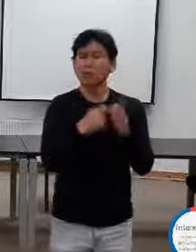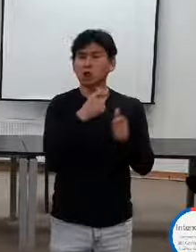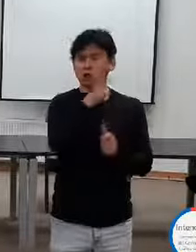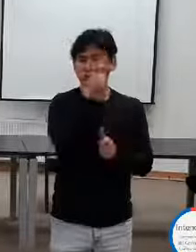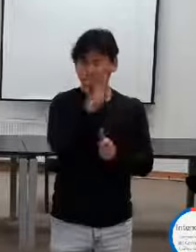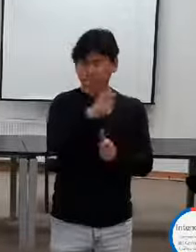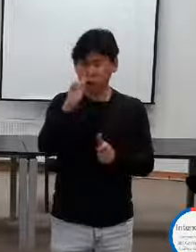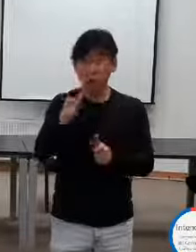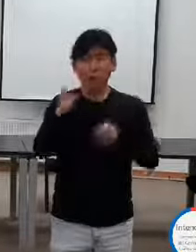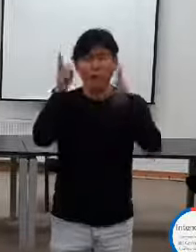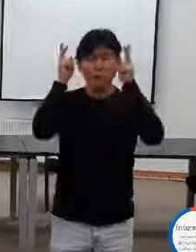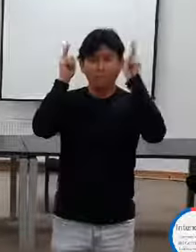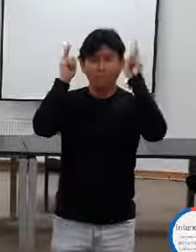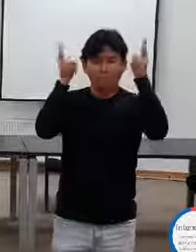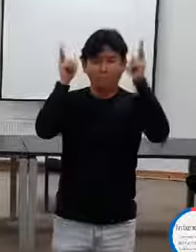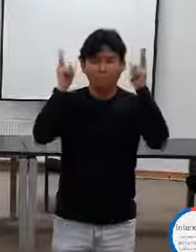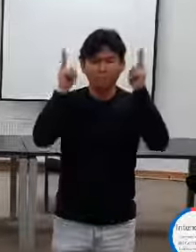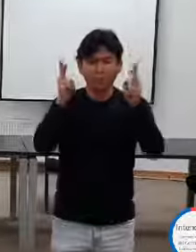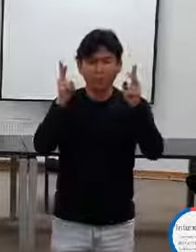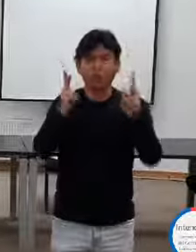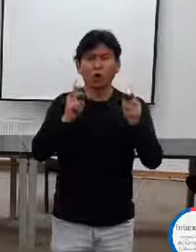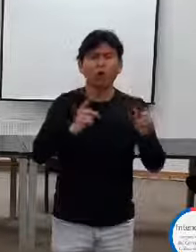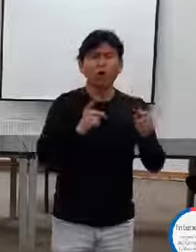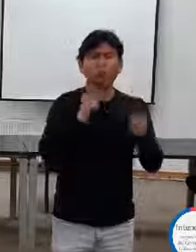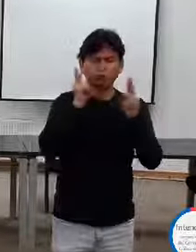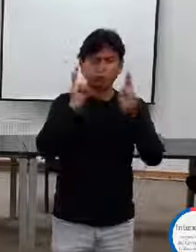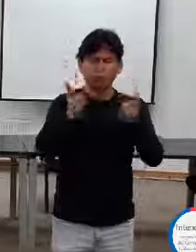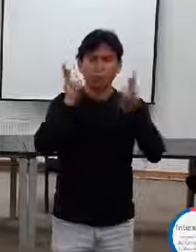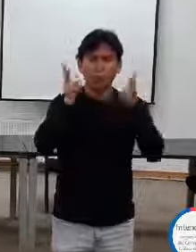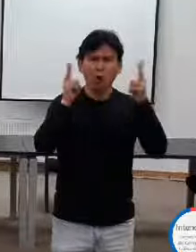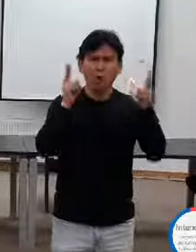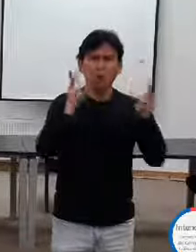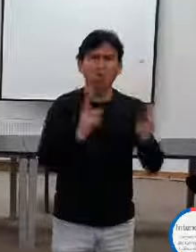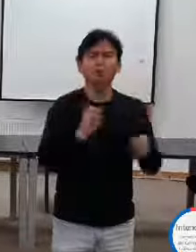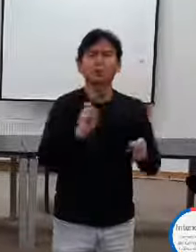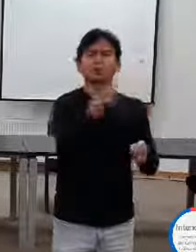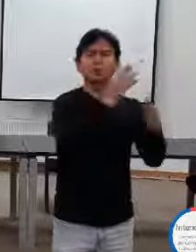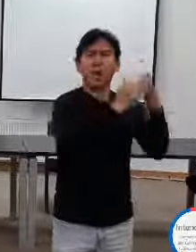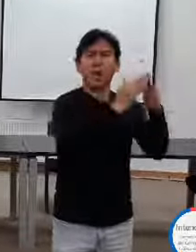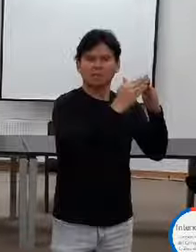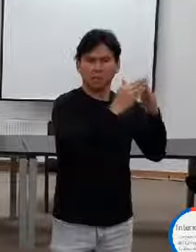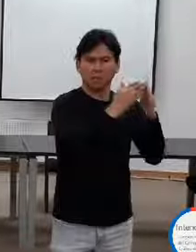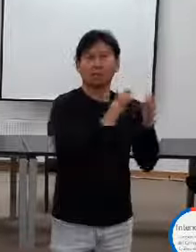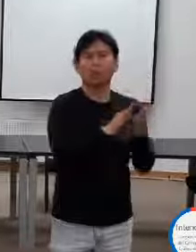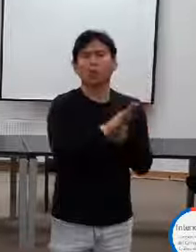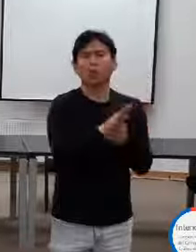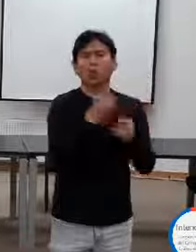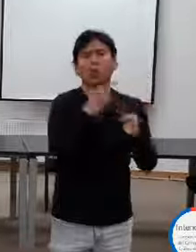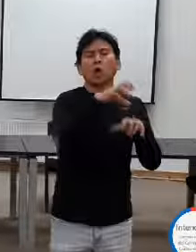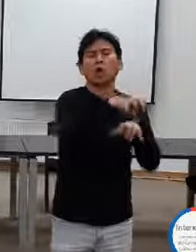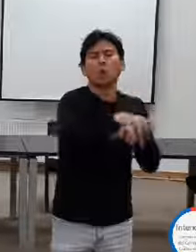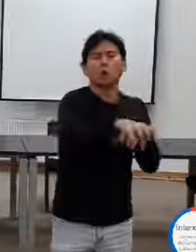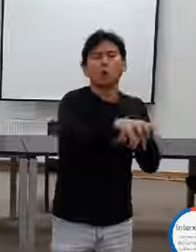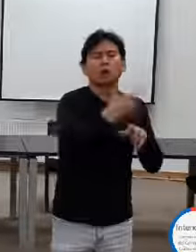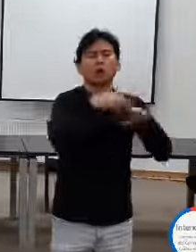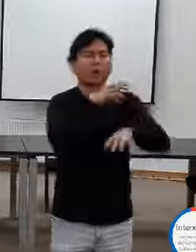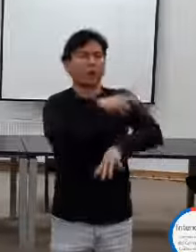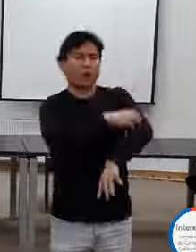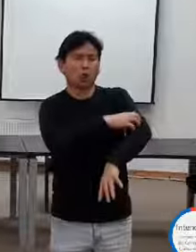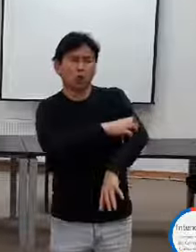personas tienen prohibido su desplazamiento a una segunda vivienda, ya sea en otra comuna, en otra